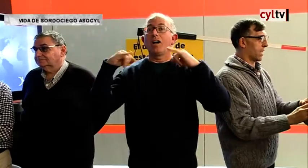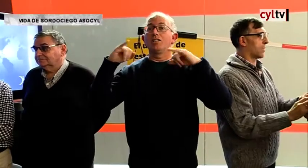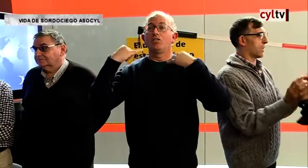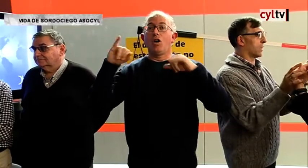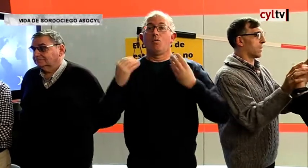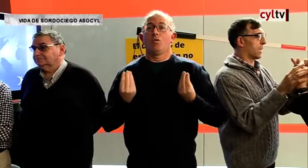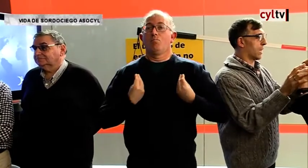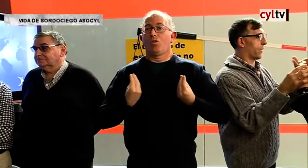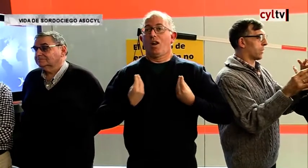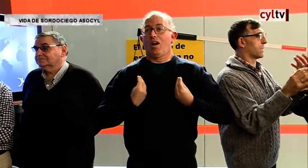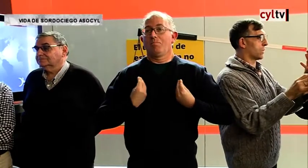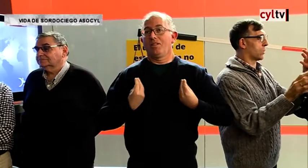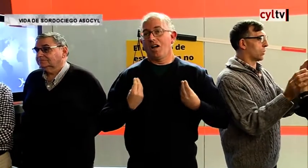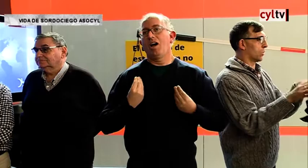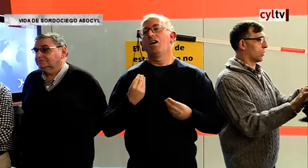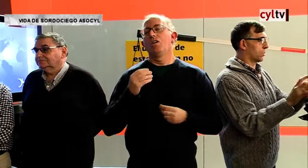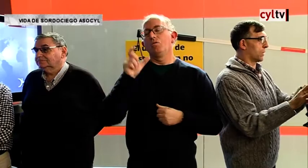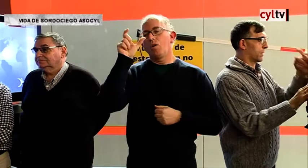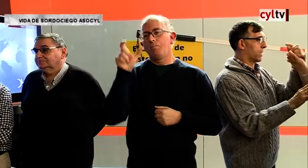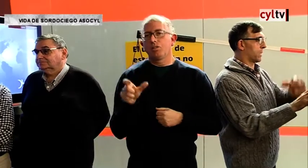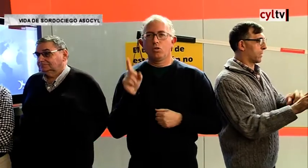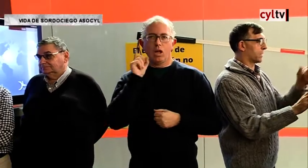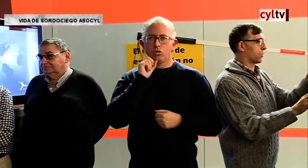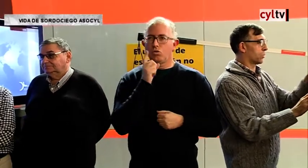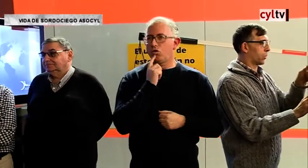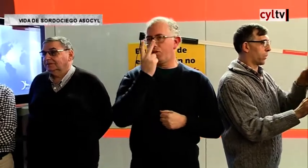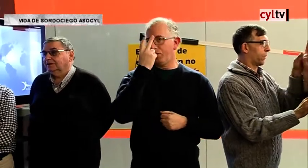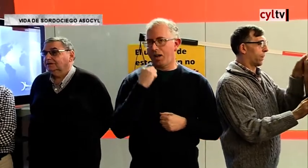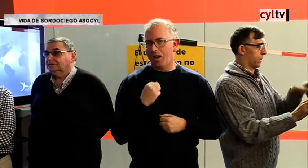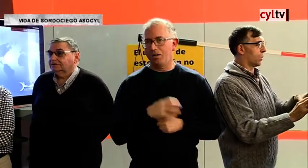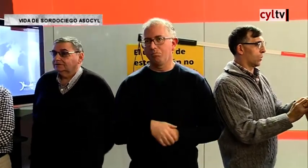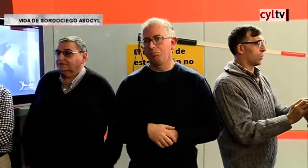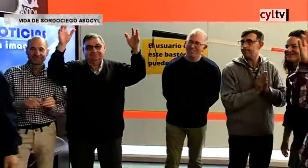reportaje, un paseo por la vida de una persona sordociega.